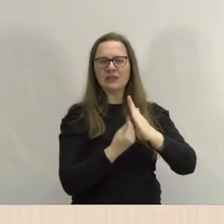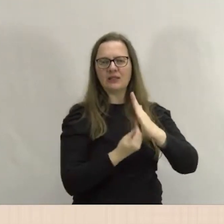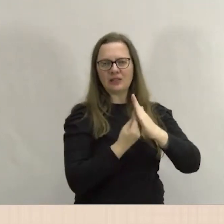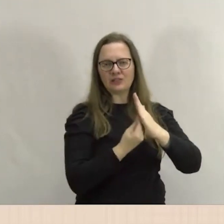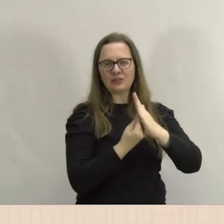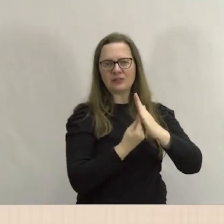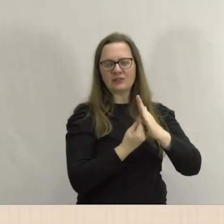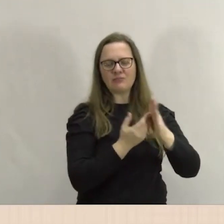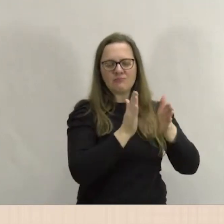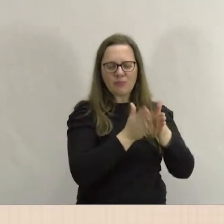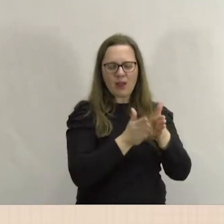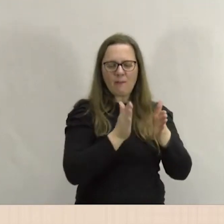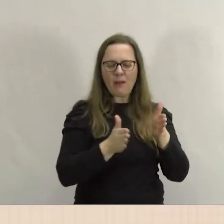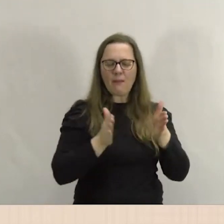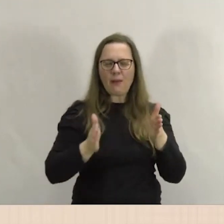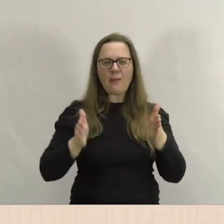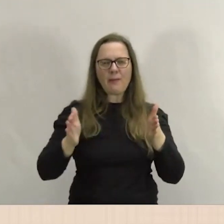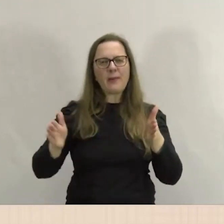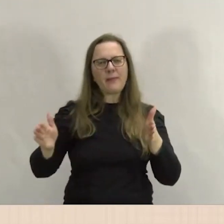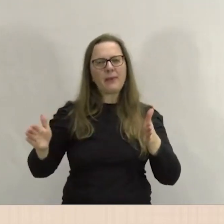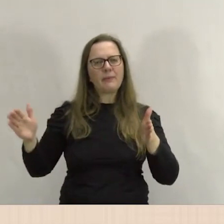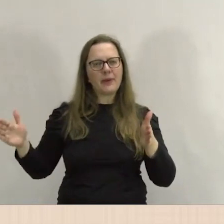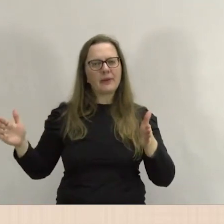E vai ser de grande ajuda para vocês.